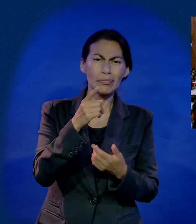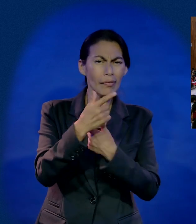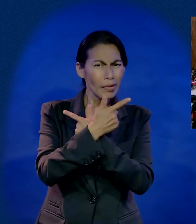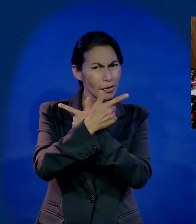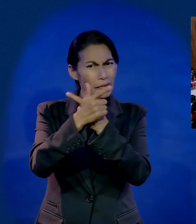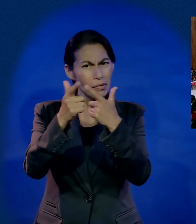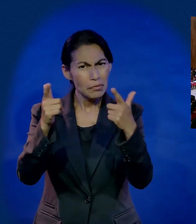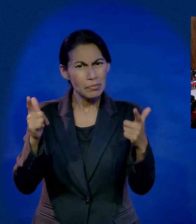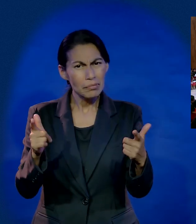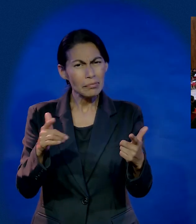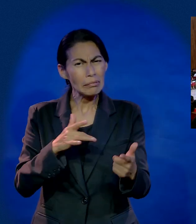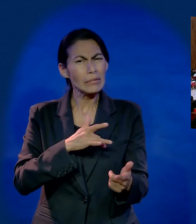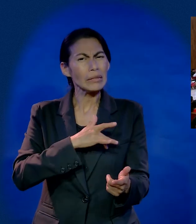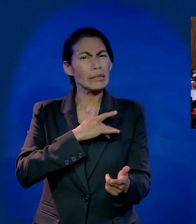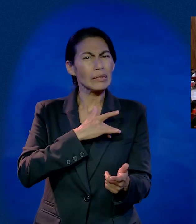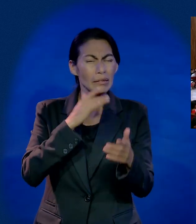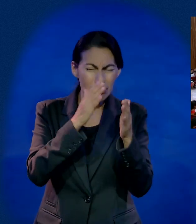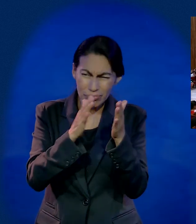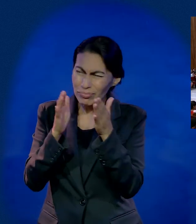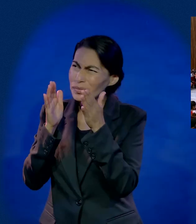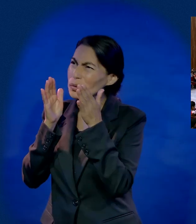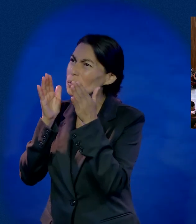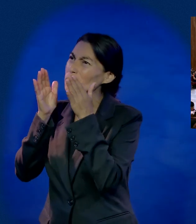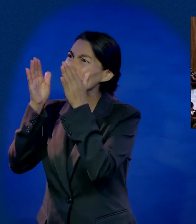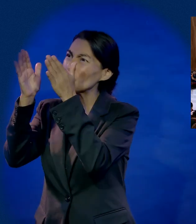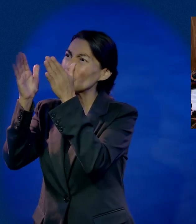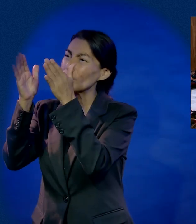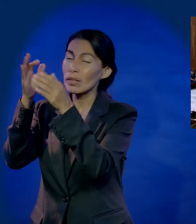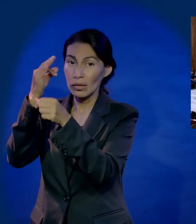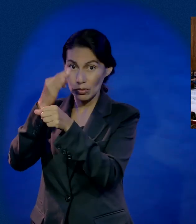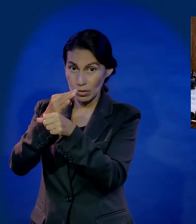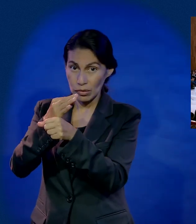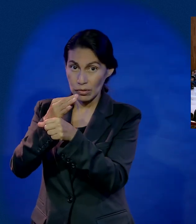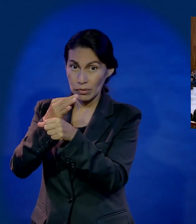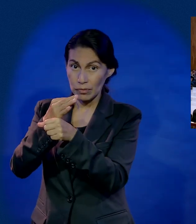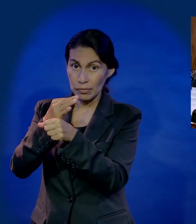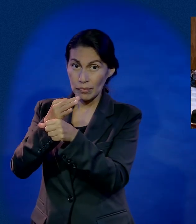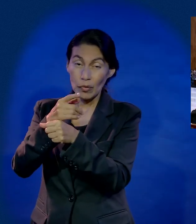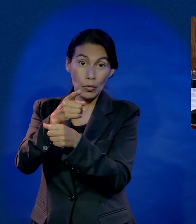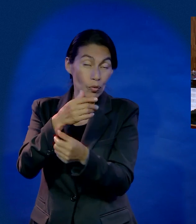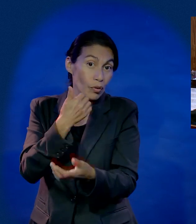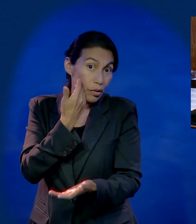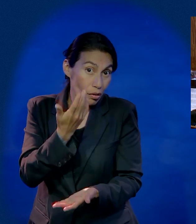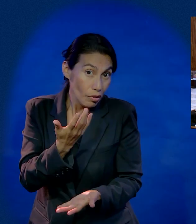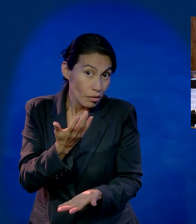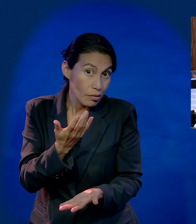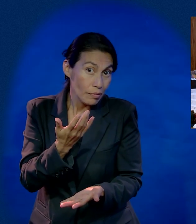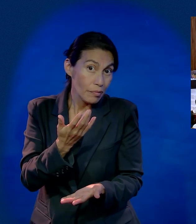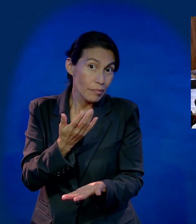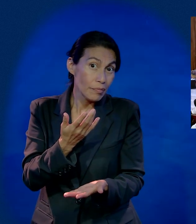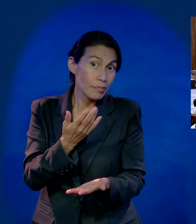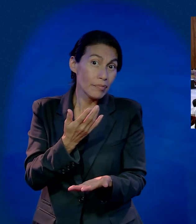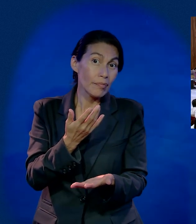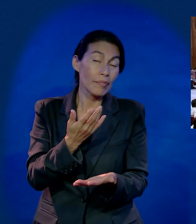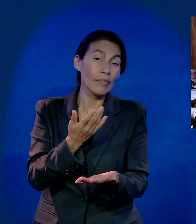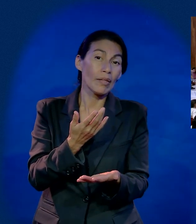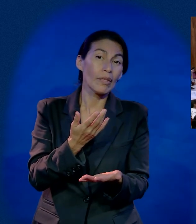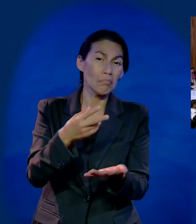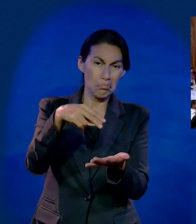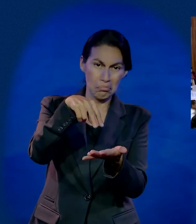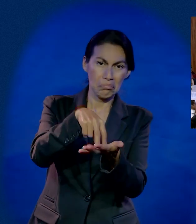Ponte en pie si tú quieres aceptar al Señor hoy. Con libertad, esta noche, volver a Él. Es